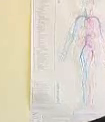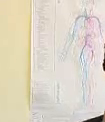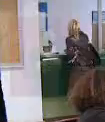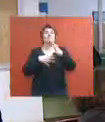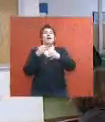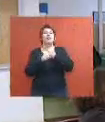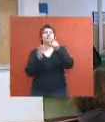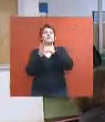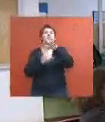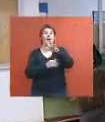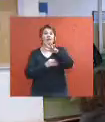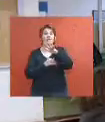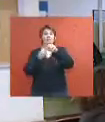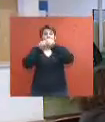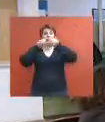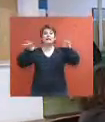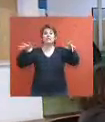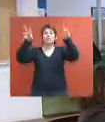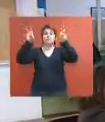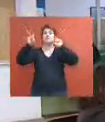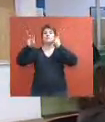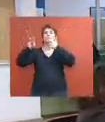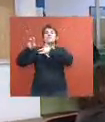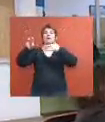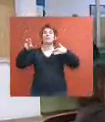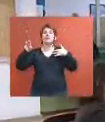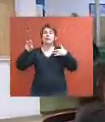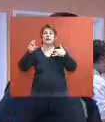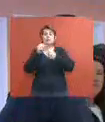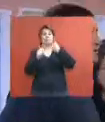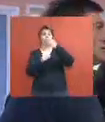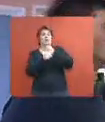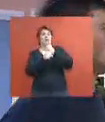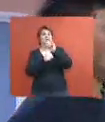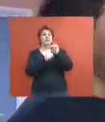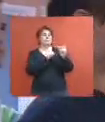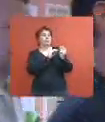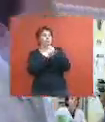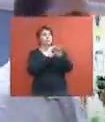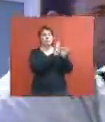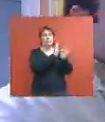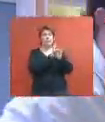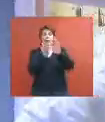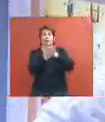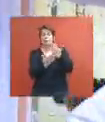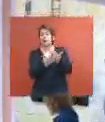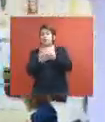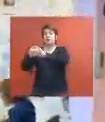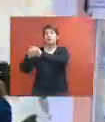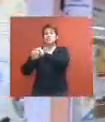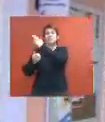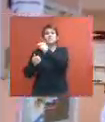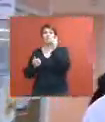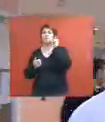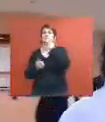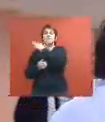pour moi. En 2005, la création du réseau Sourds et Santé en collaboration avec l'association Sourds Médias, les interprètes et la